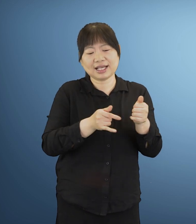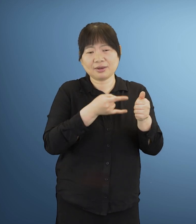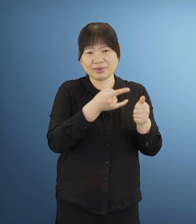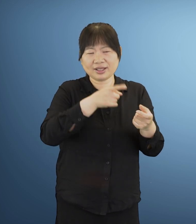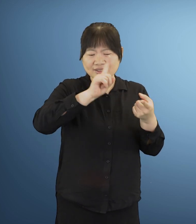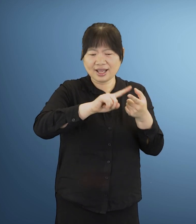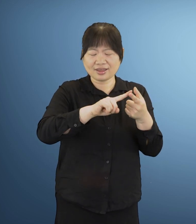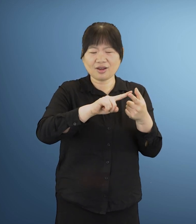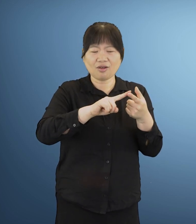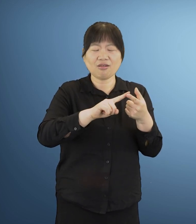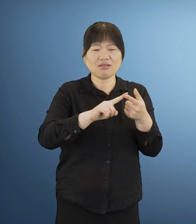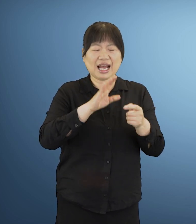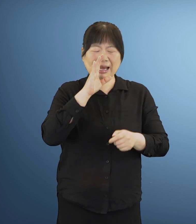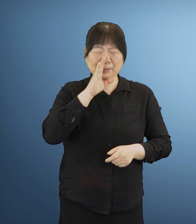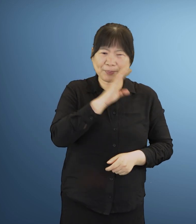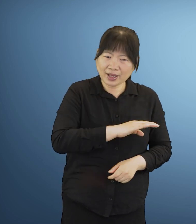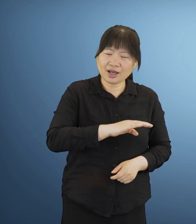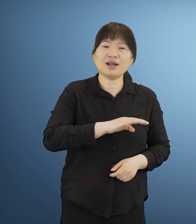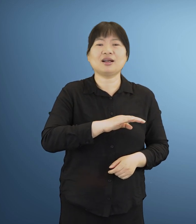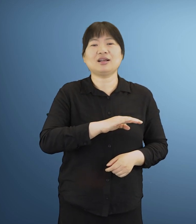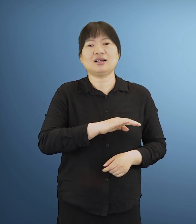얼마나